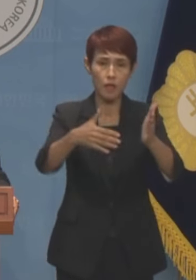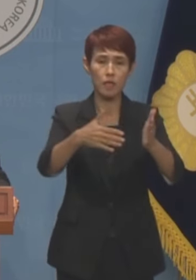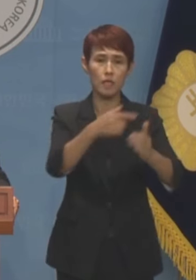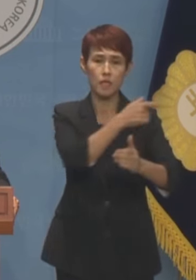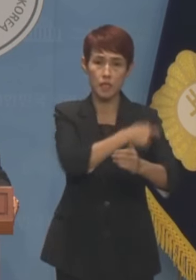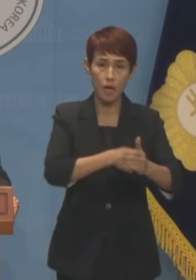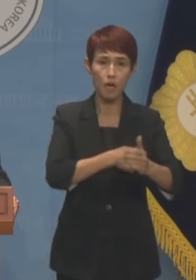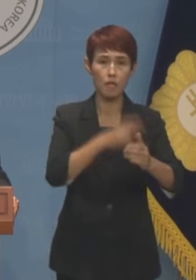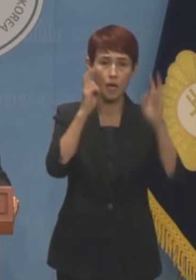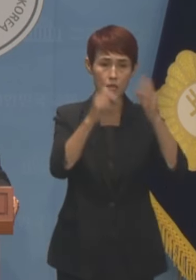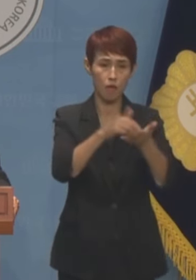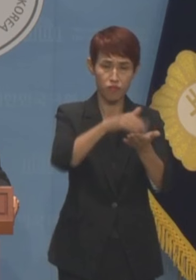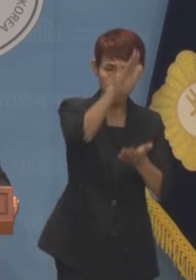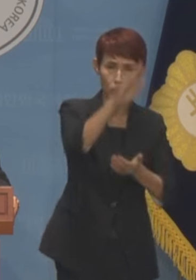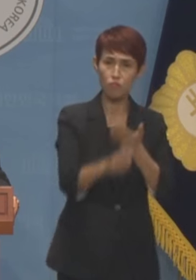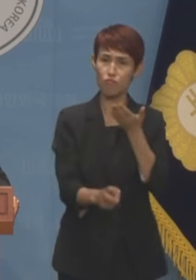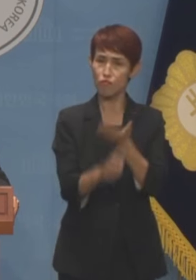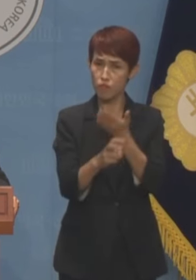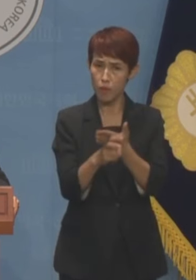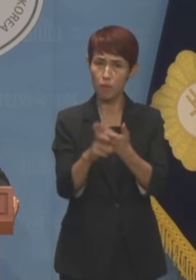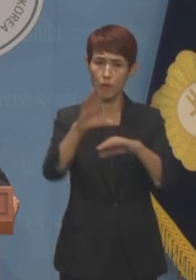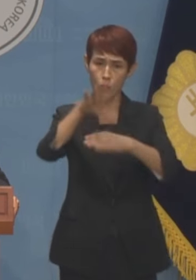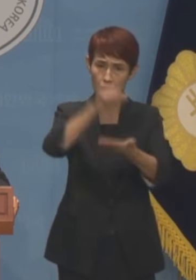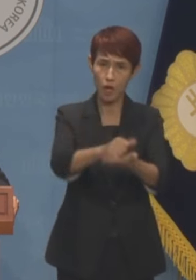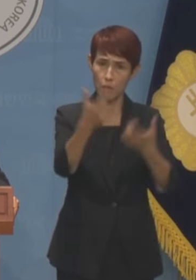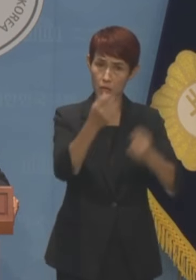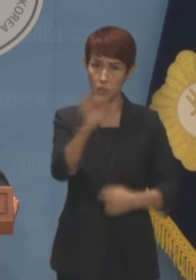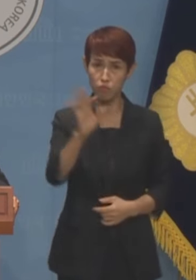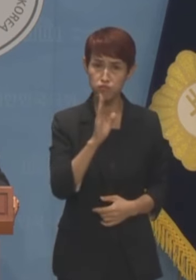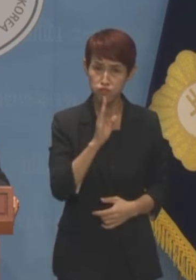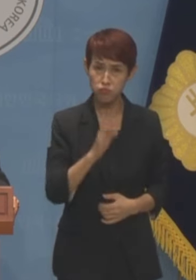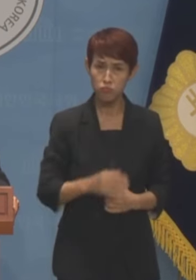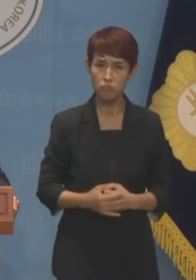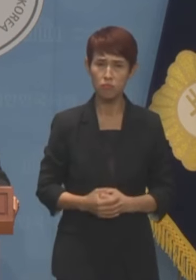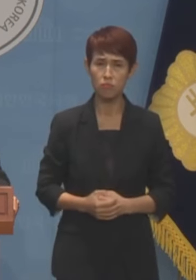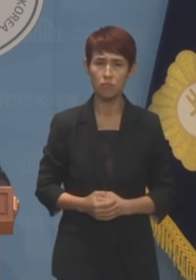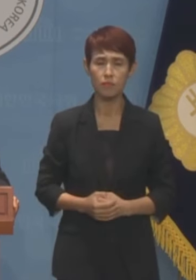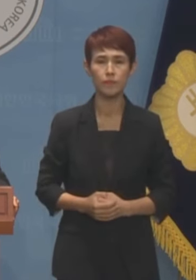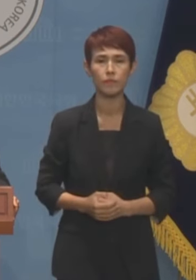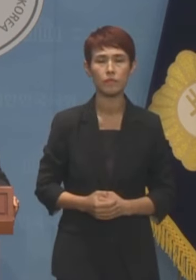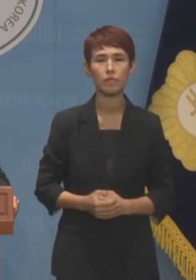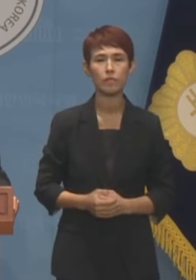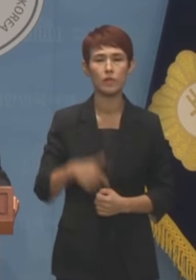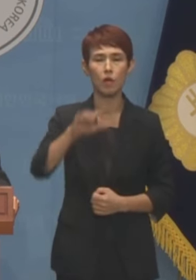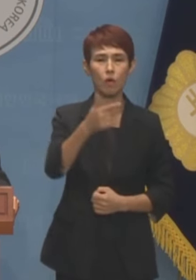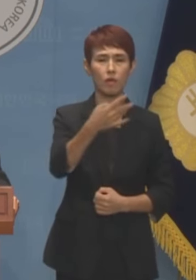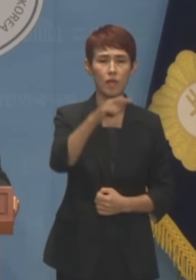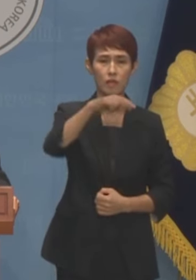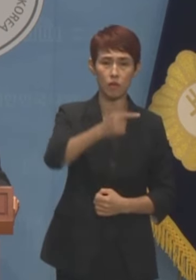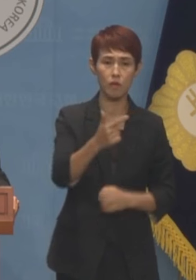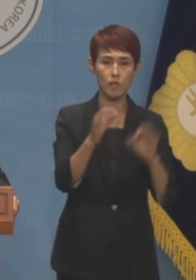쫓아낸 것은 불법적인 방송 장악이었음을 인정하는 겁니까 권태선